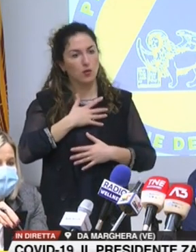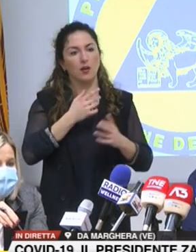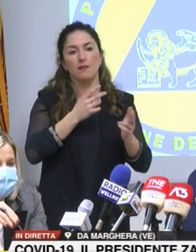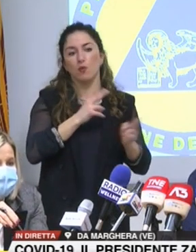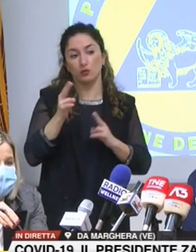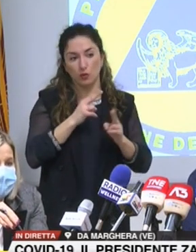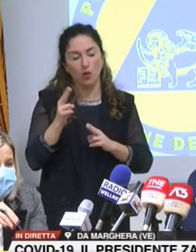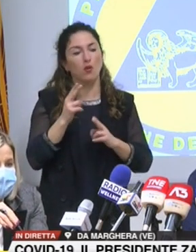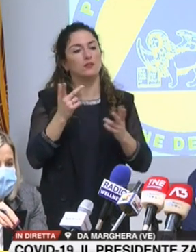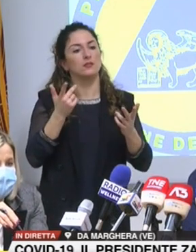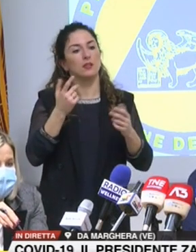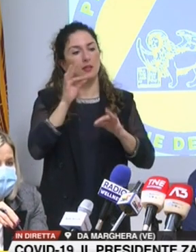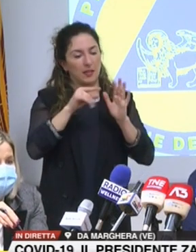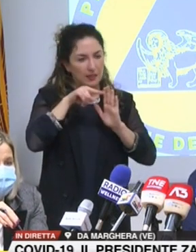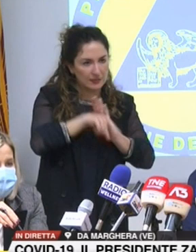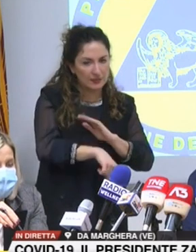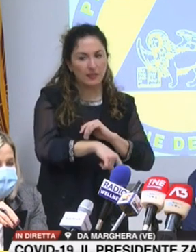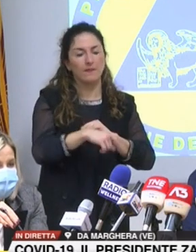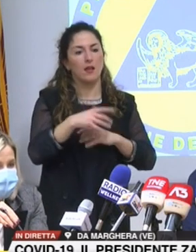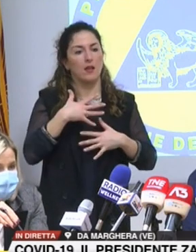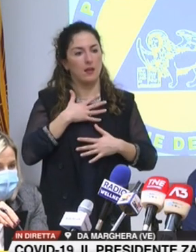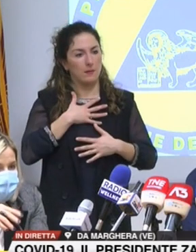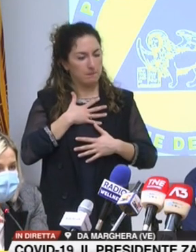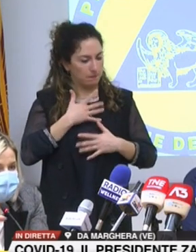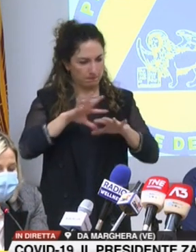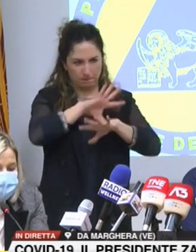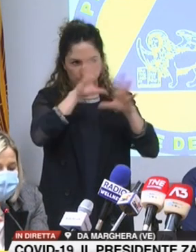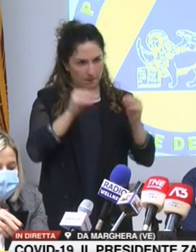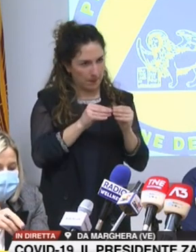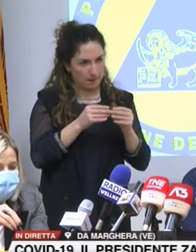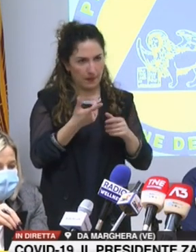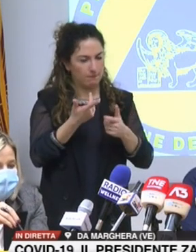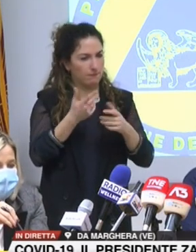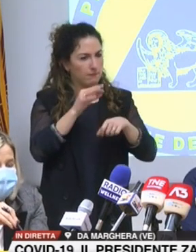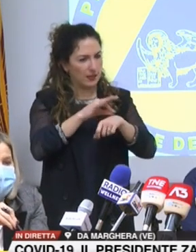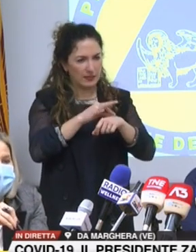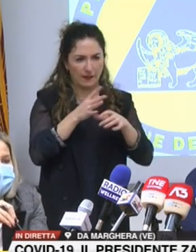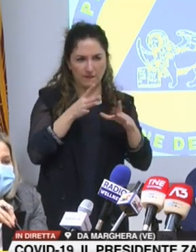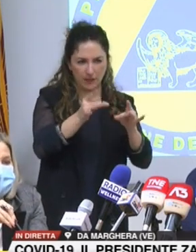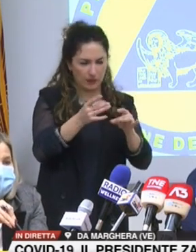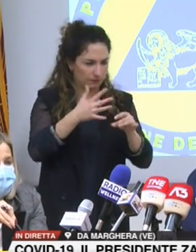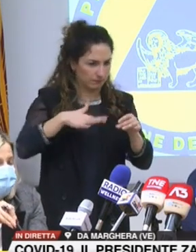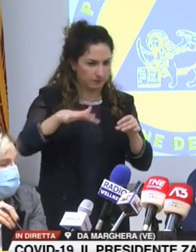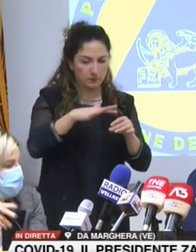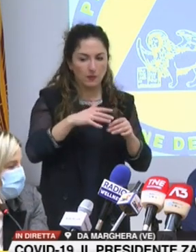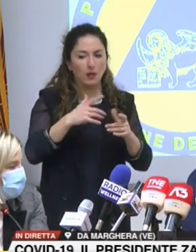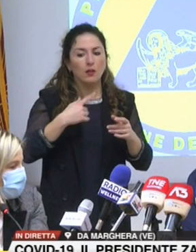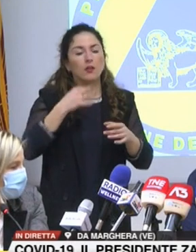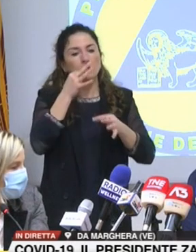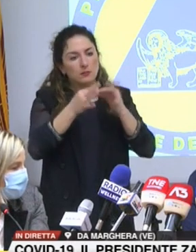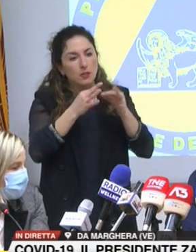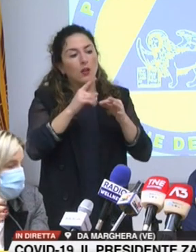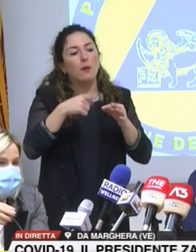terapie intensive, pneumologie, malattie infettive, insomma queste. Quindi noi le indicazioni, poi è chiaro che c'è